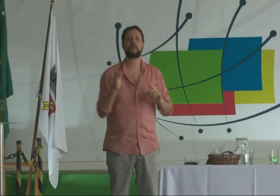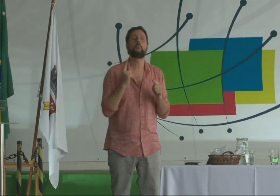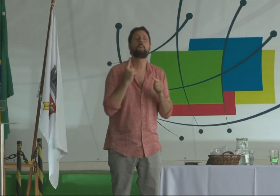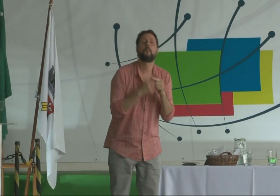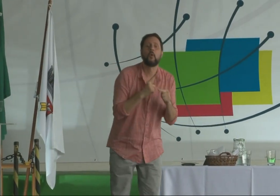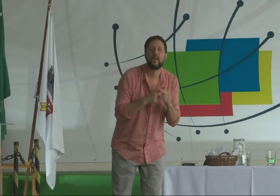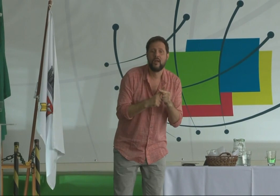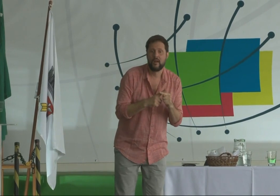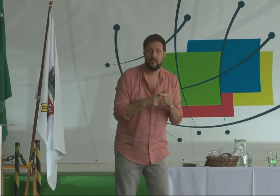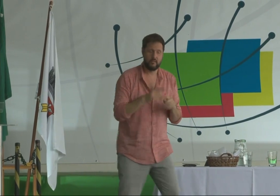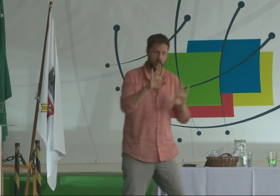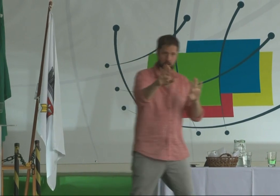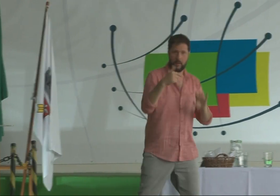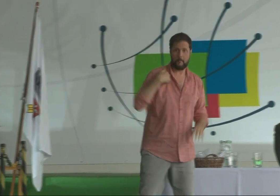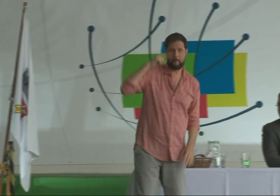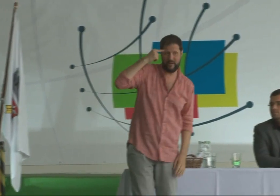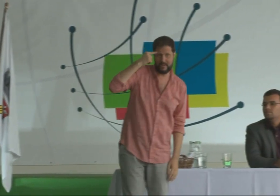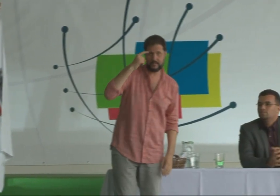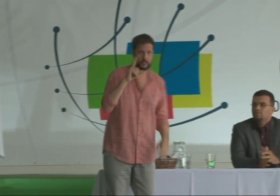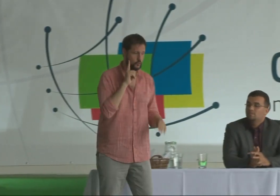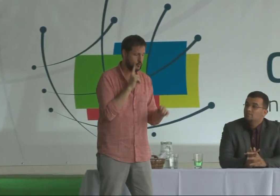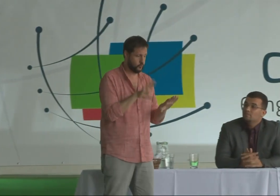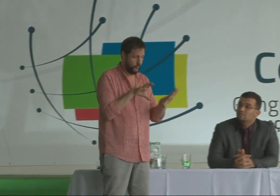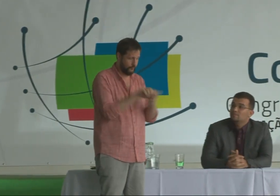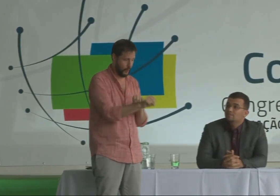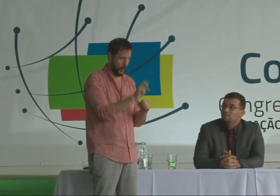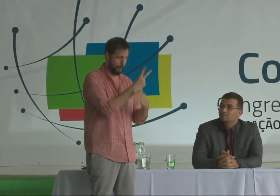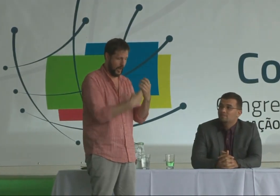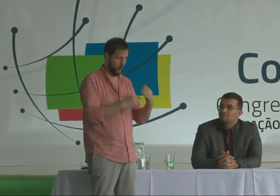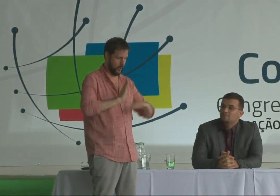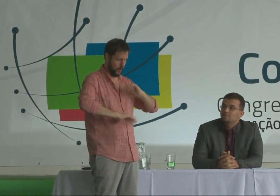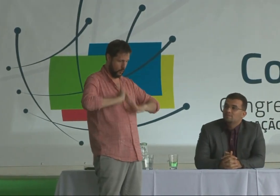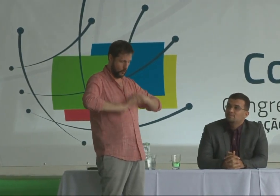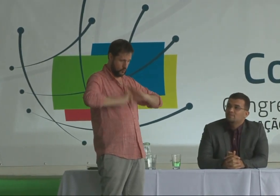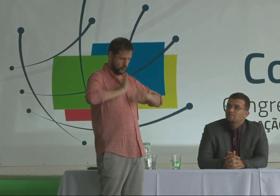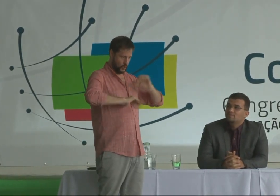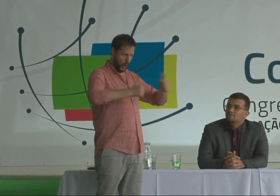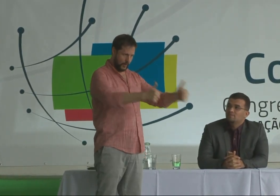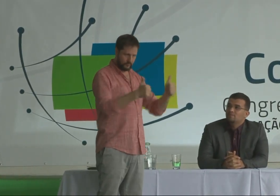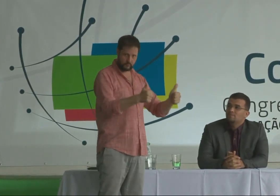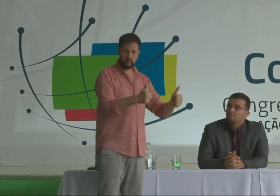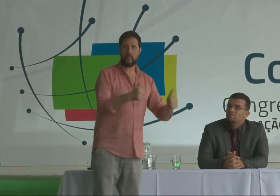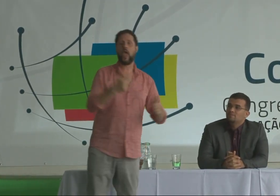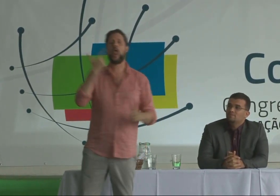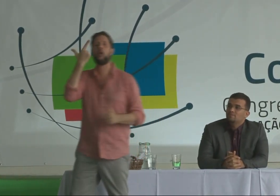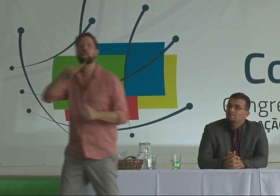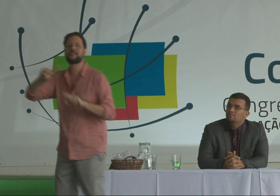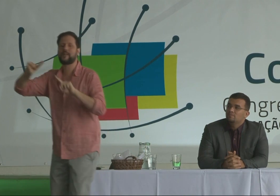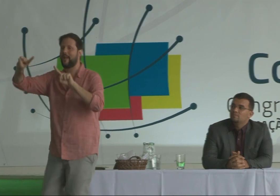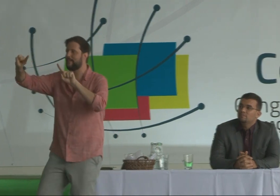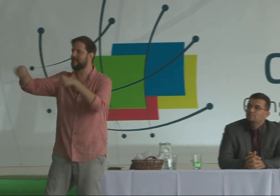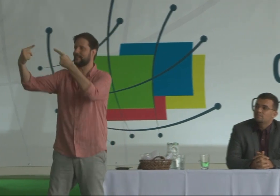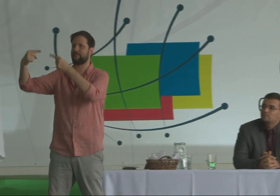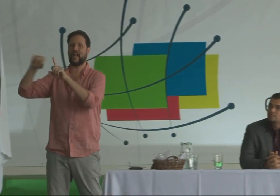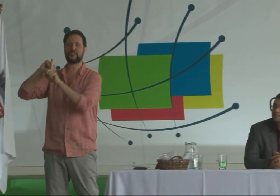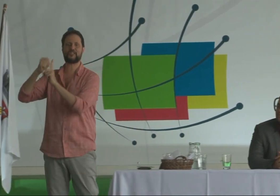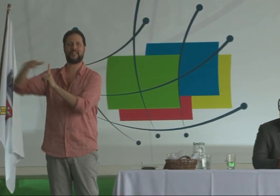implementadas e estão acontecendo de modo mais natural. Eu penso que a questão da formação do profissional de língua é uma coisa que é discussão,